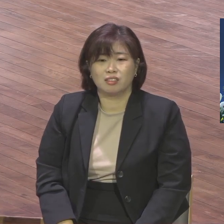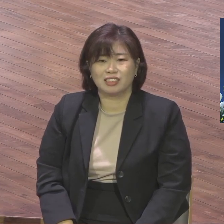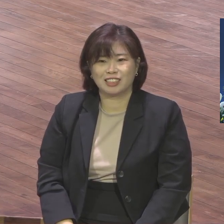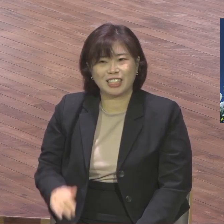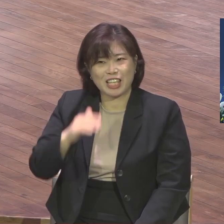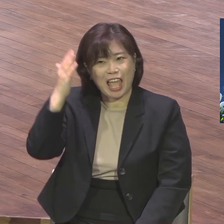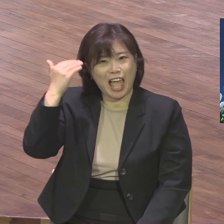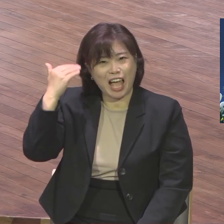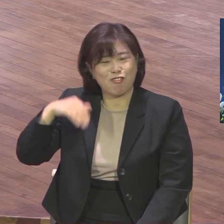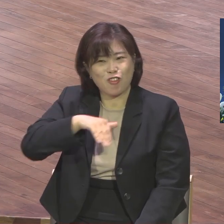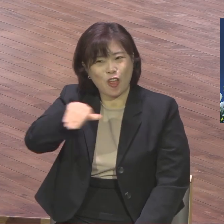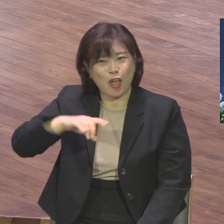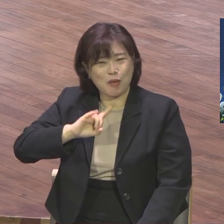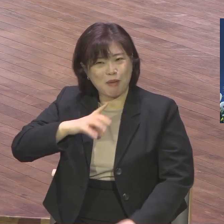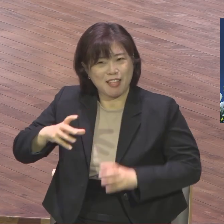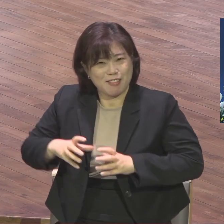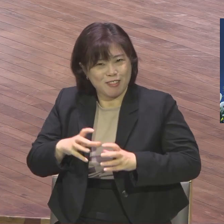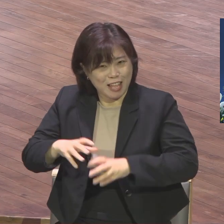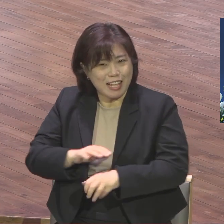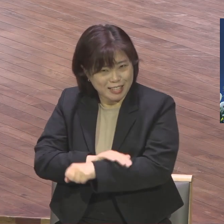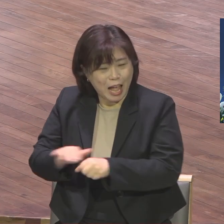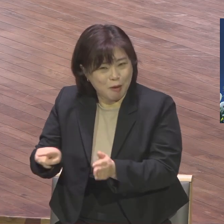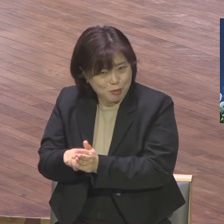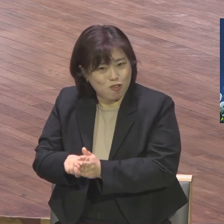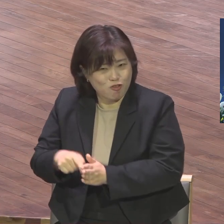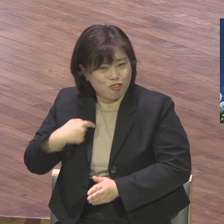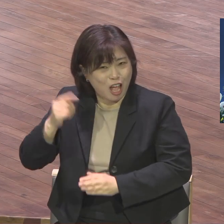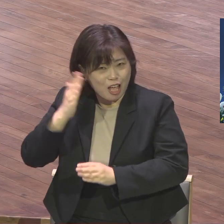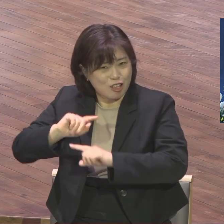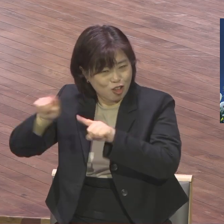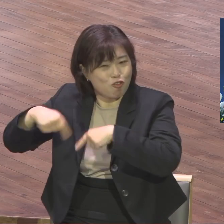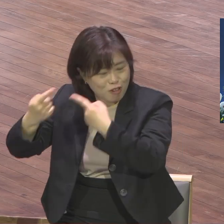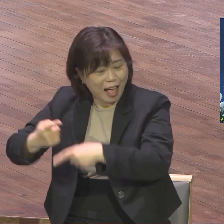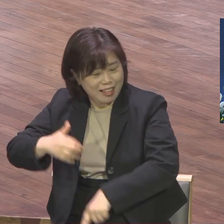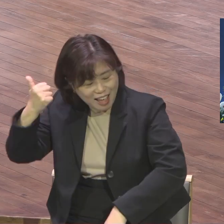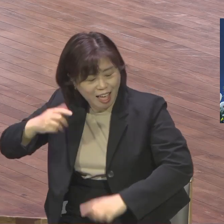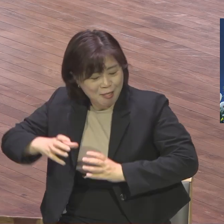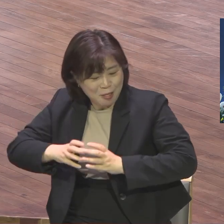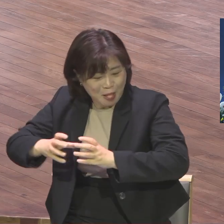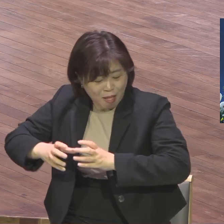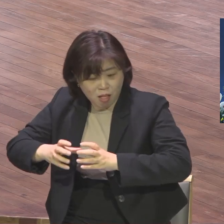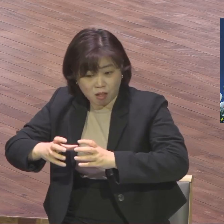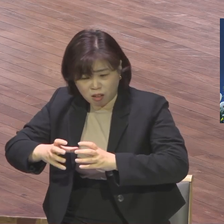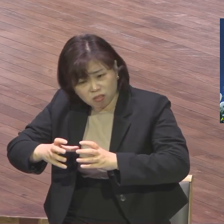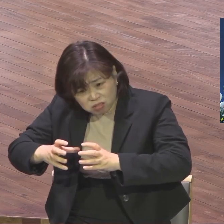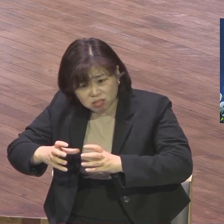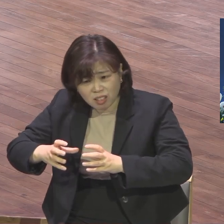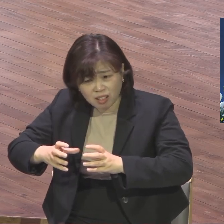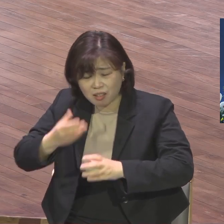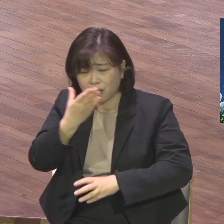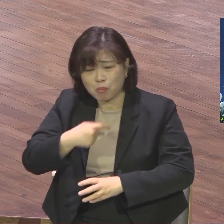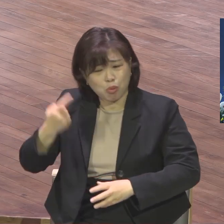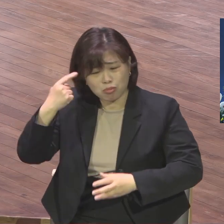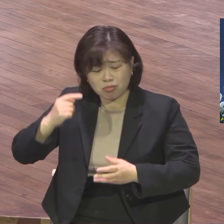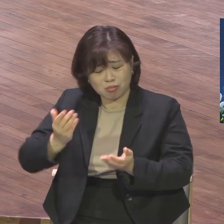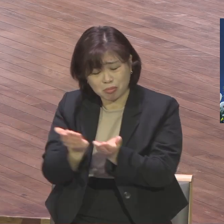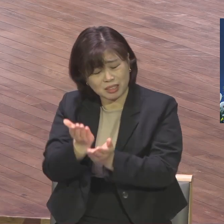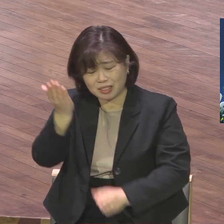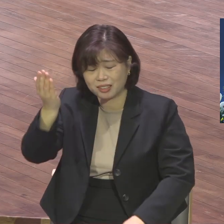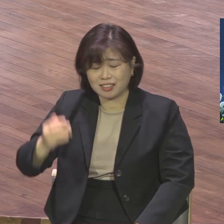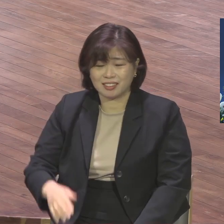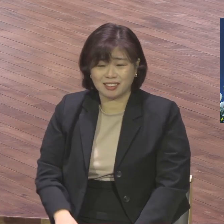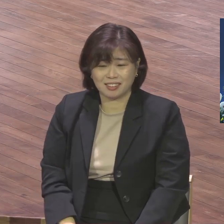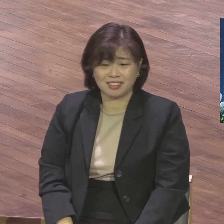우리끼리 어디요? 우리끼리가 237 종족 전 세계가 지금 하나돼 이런 상황인데